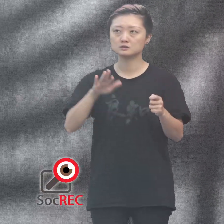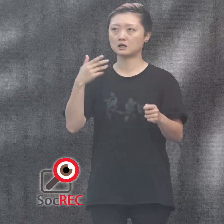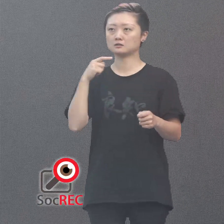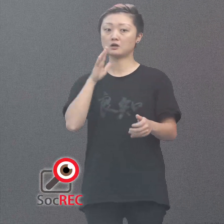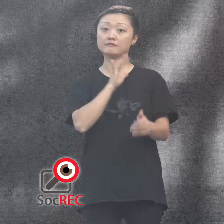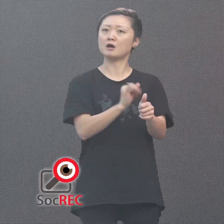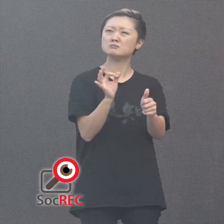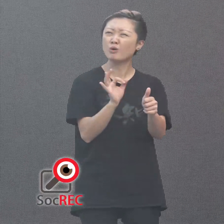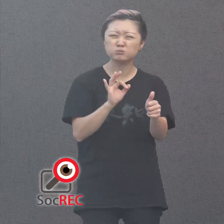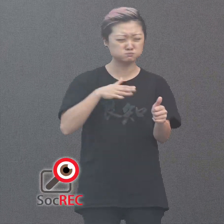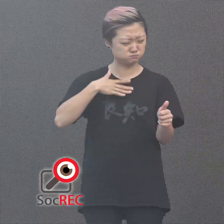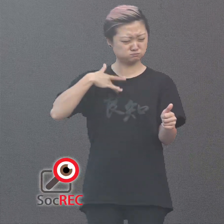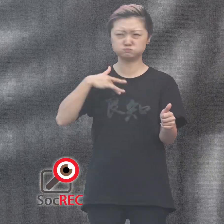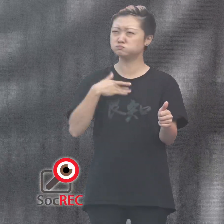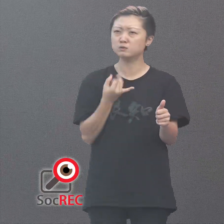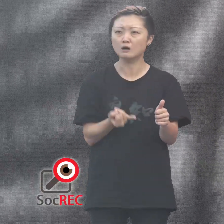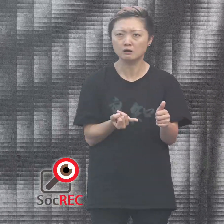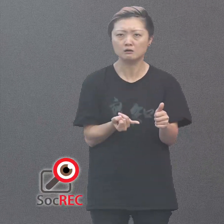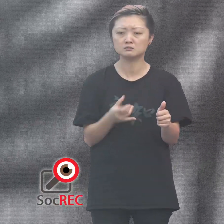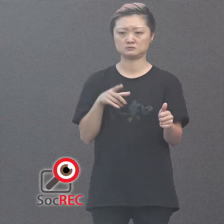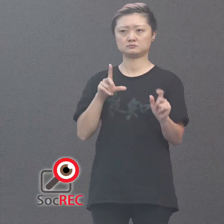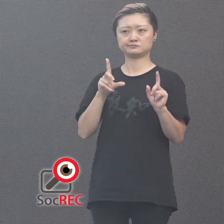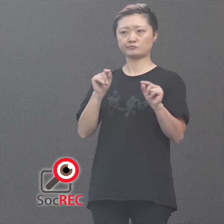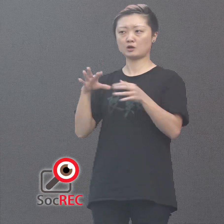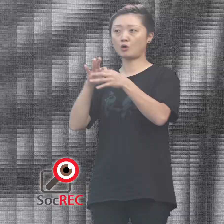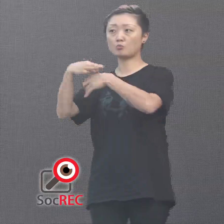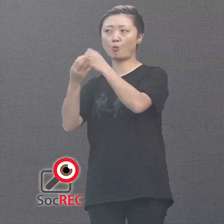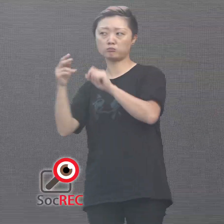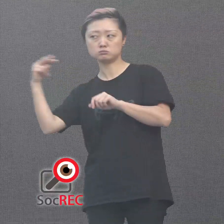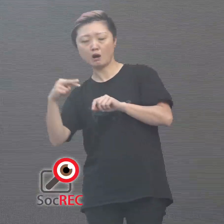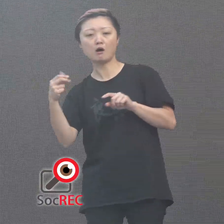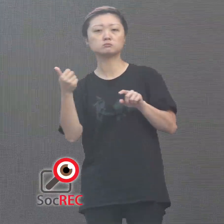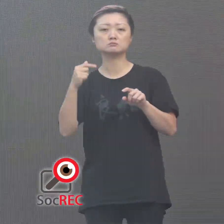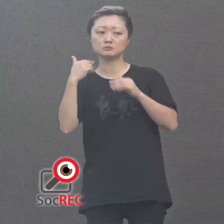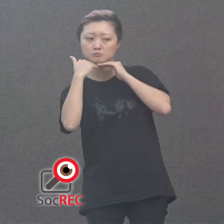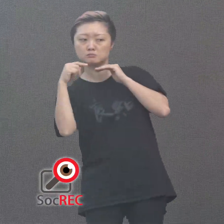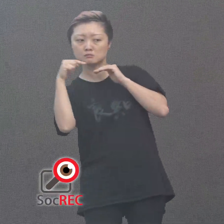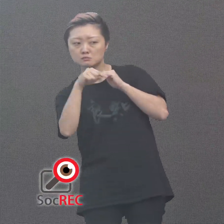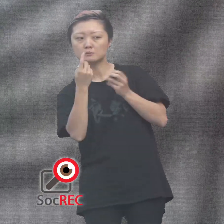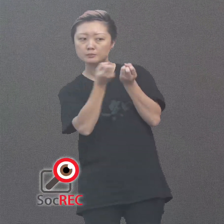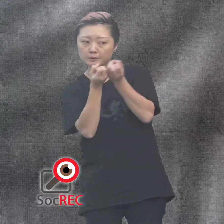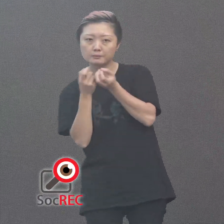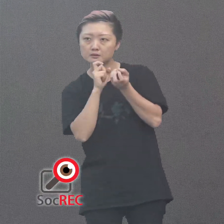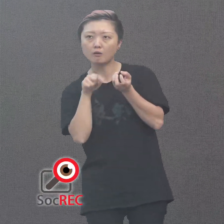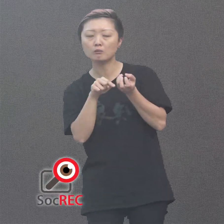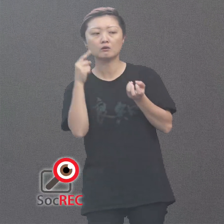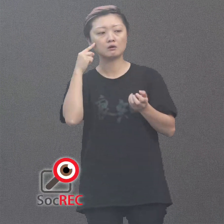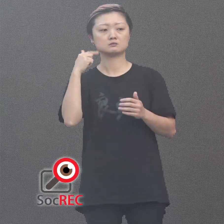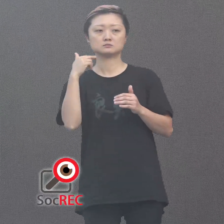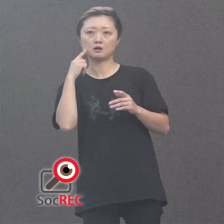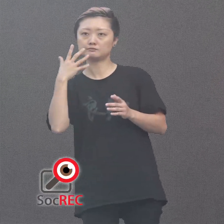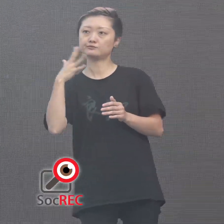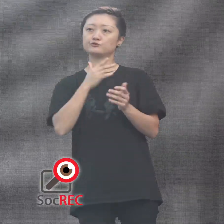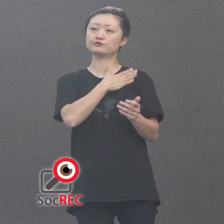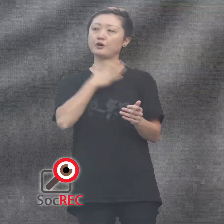可以有 justice 去 serve 到嘅。咁所以喺呢個 regard 咧，我哋都係繼續有呢個 writing team 咧，去而家去撰寫